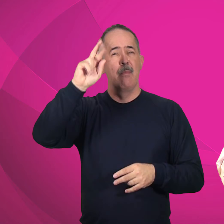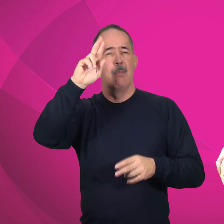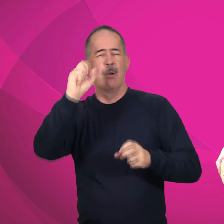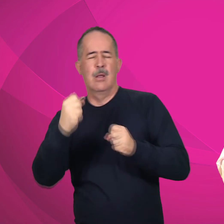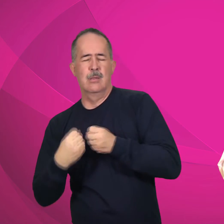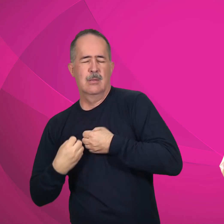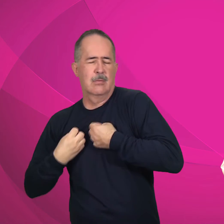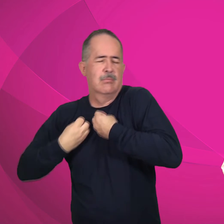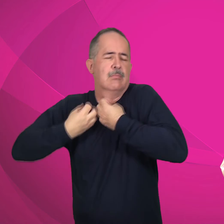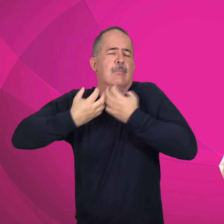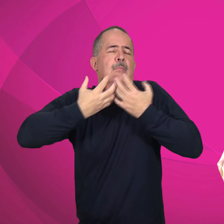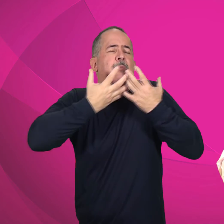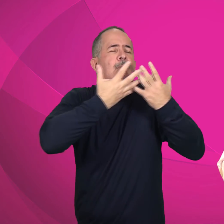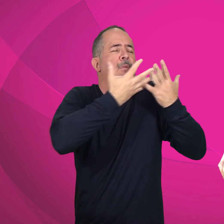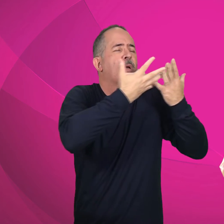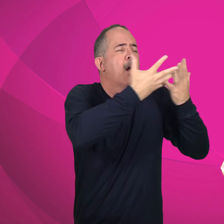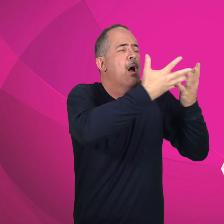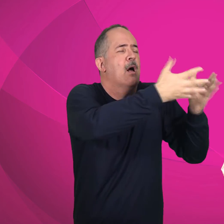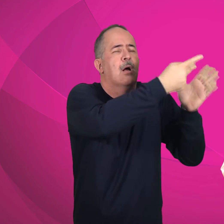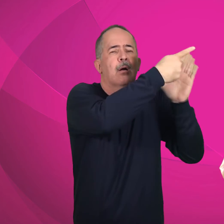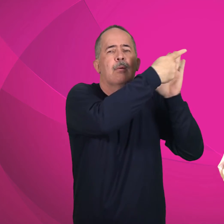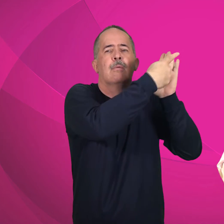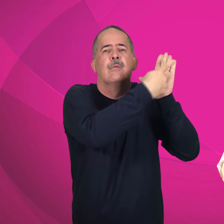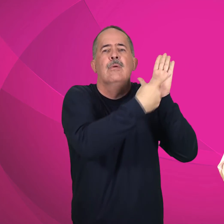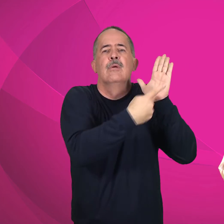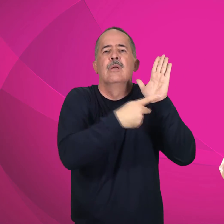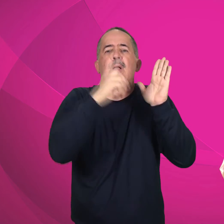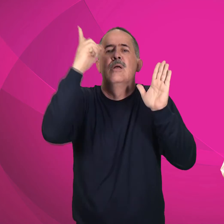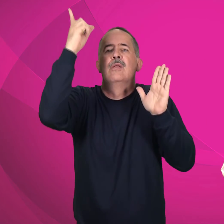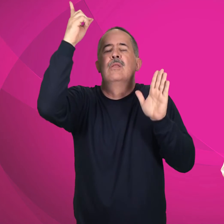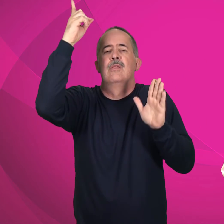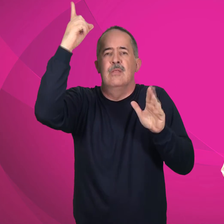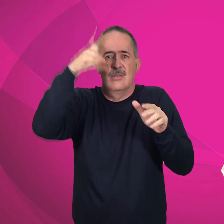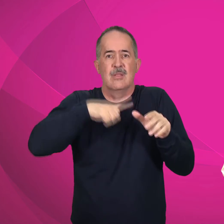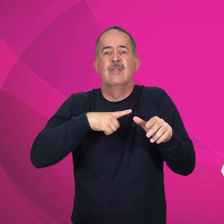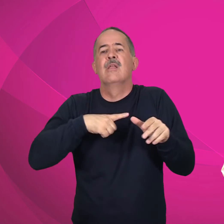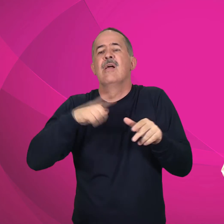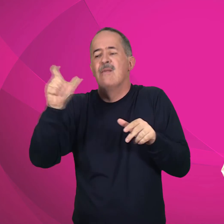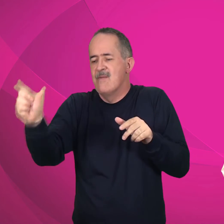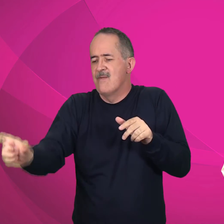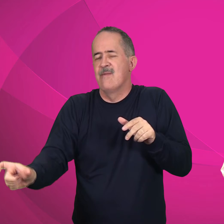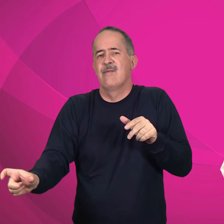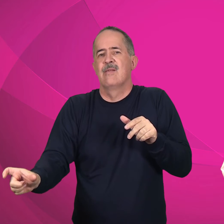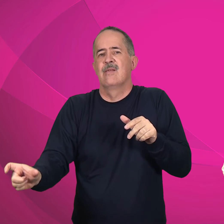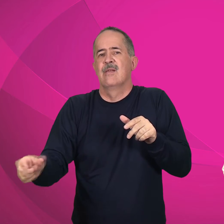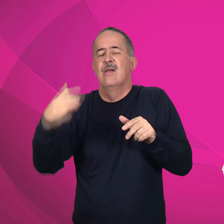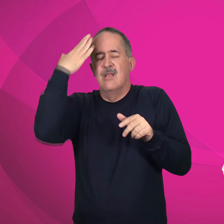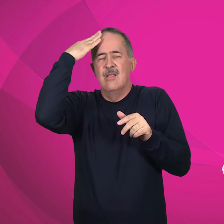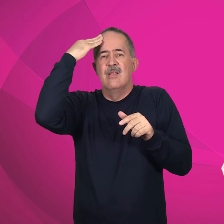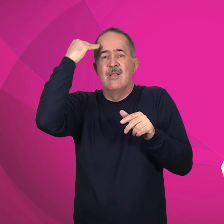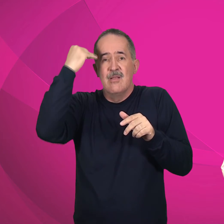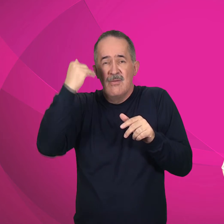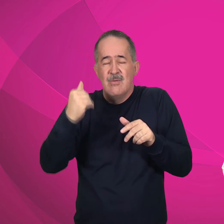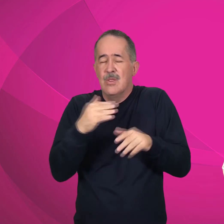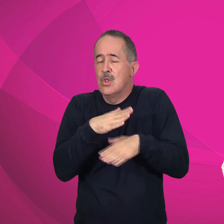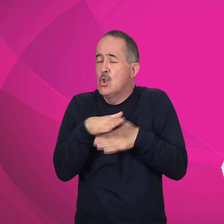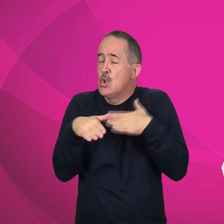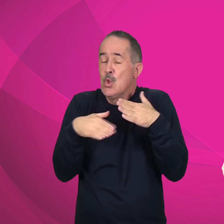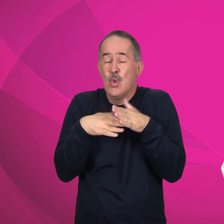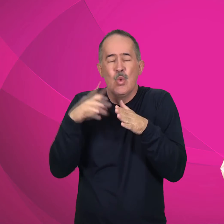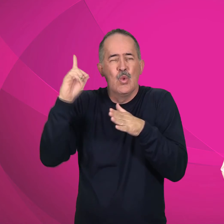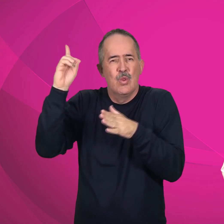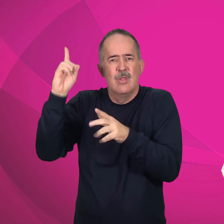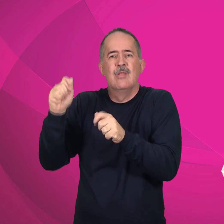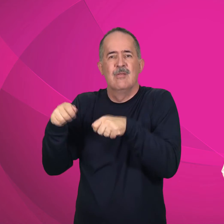então maria se joga inteiramente no projeto que o pai tem para ela sabendo que tudo